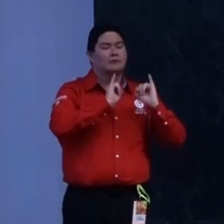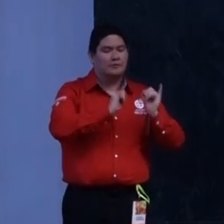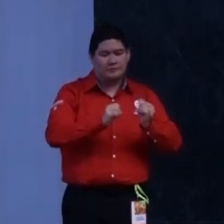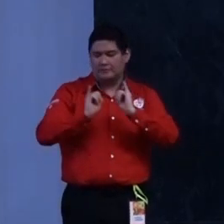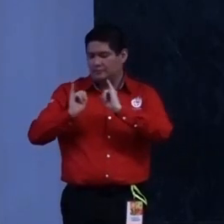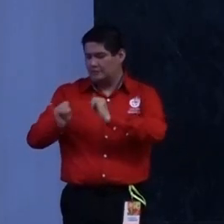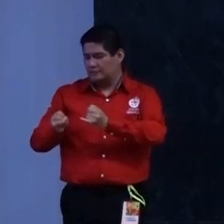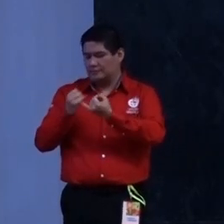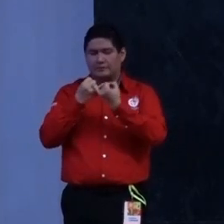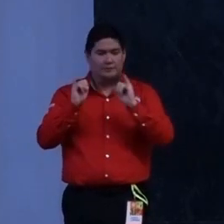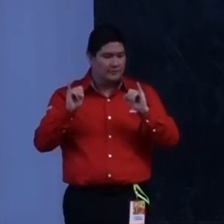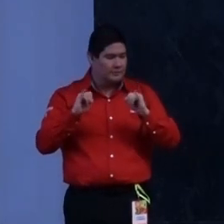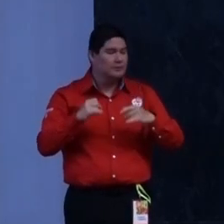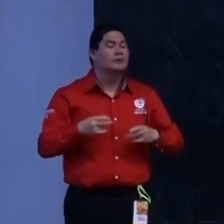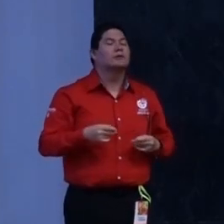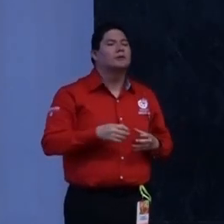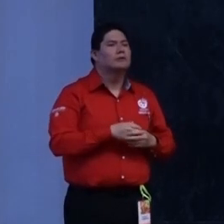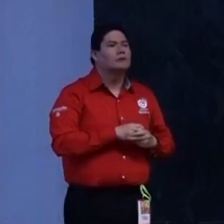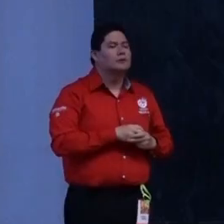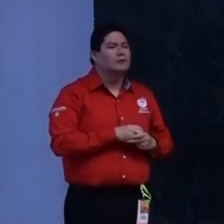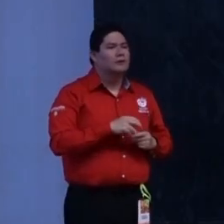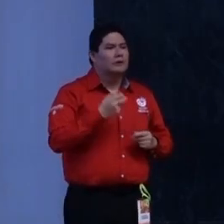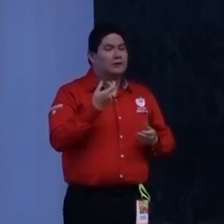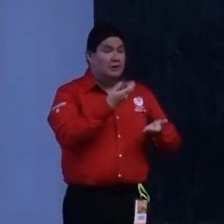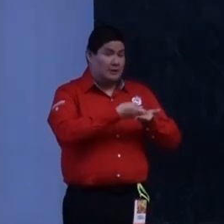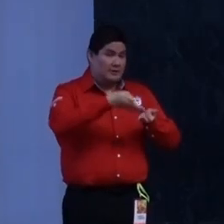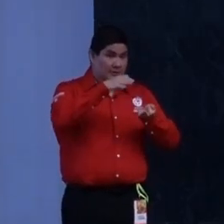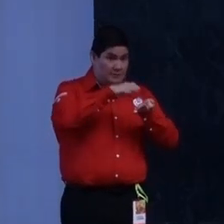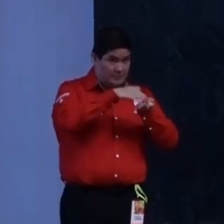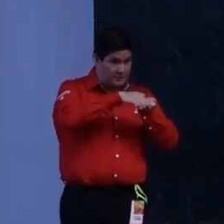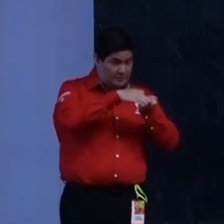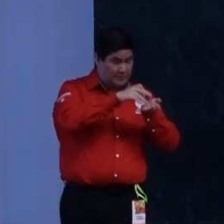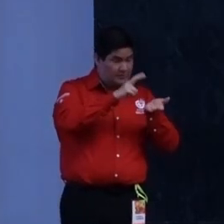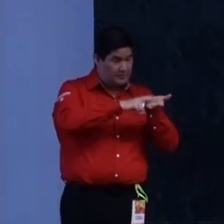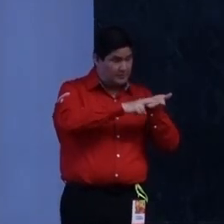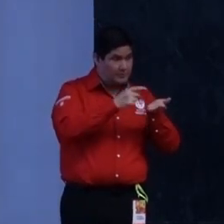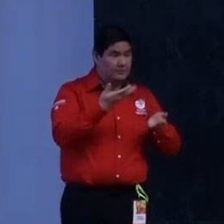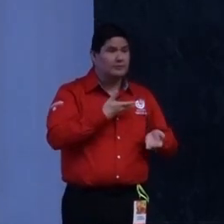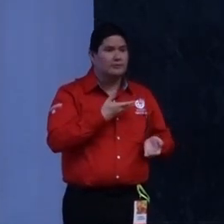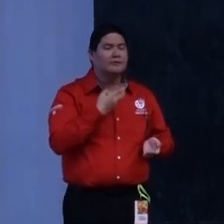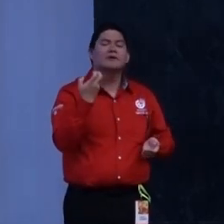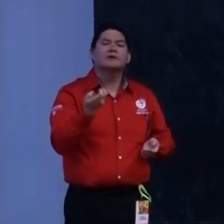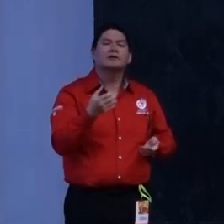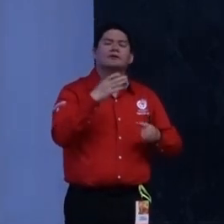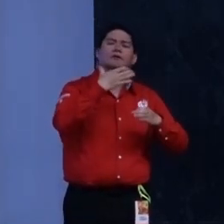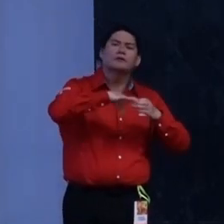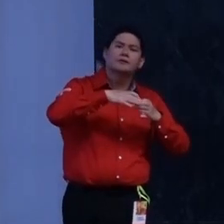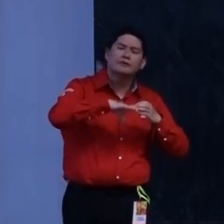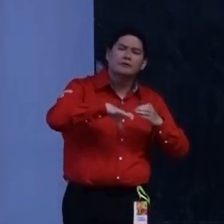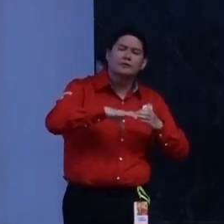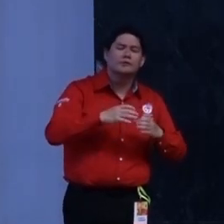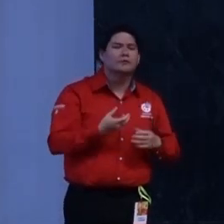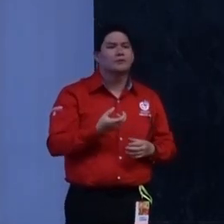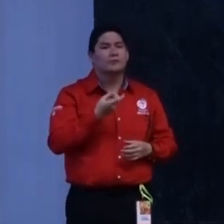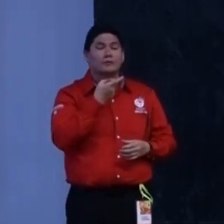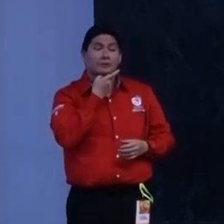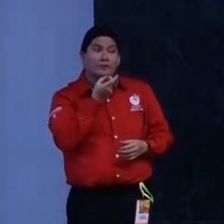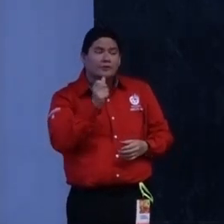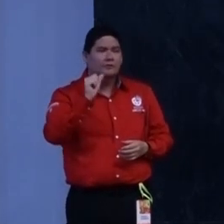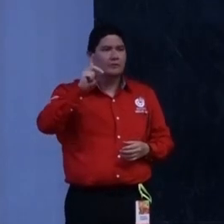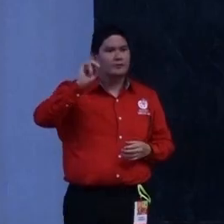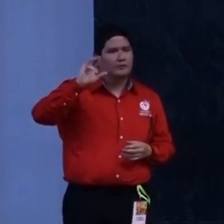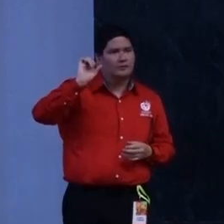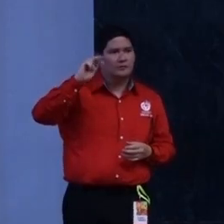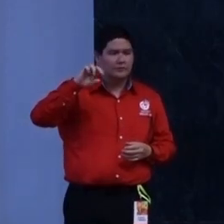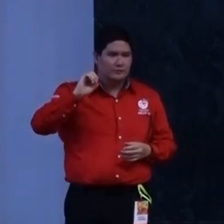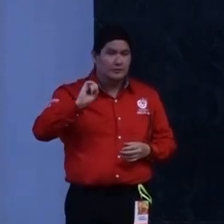que tiene. Y esto último que esta última metáfora que nos acaba de dar Adriano, o